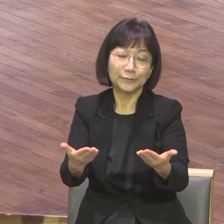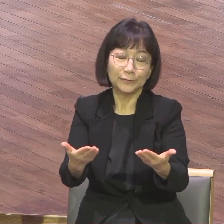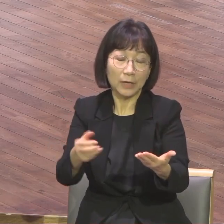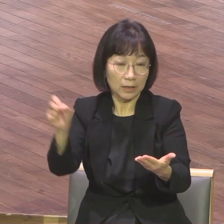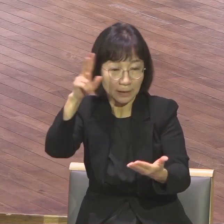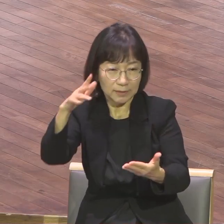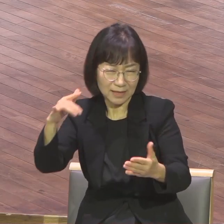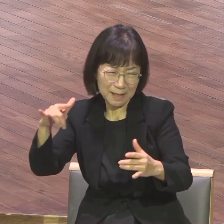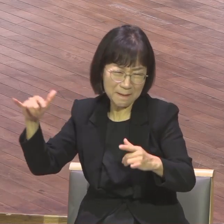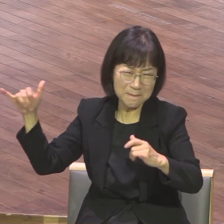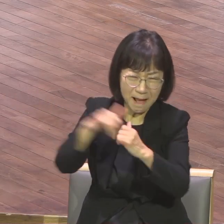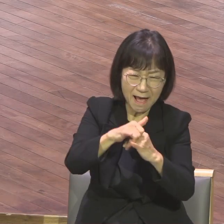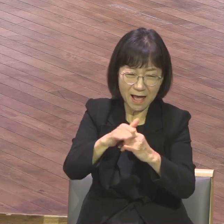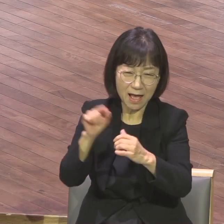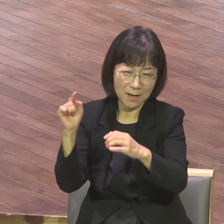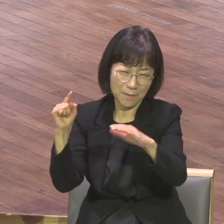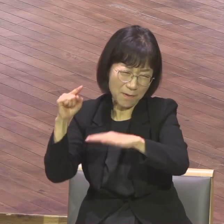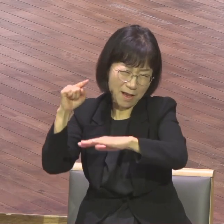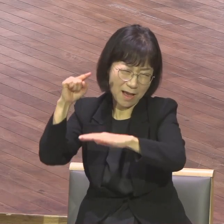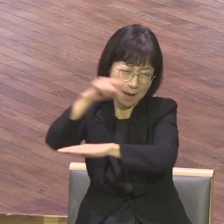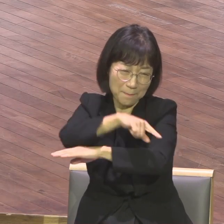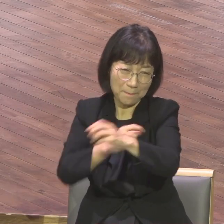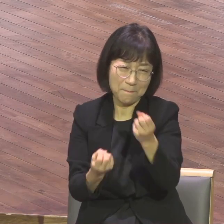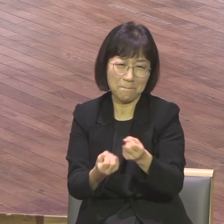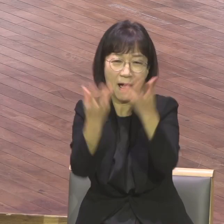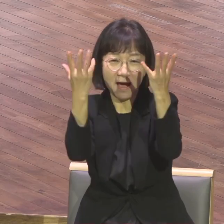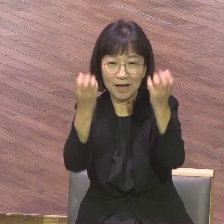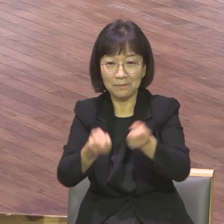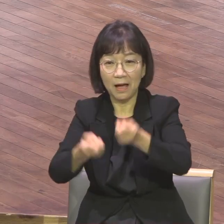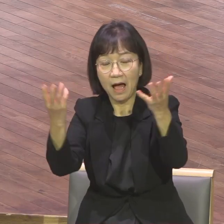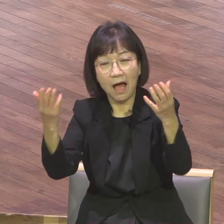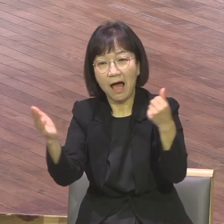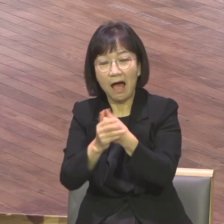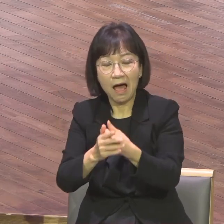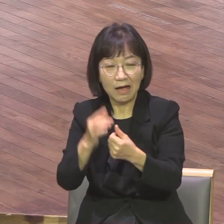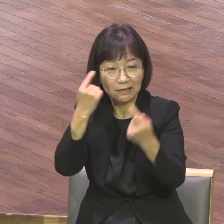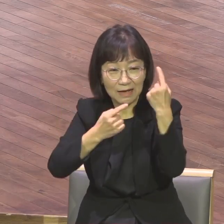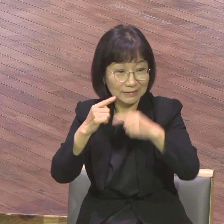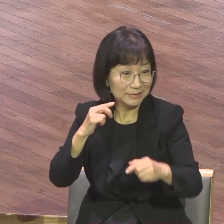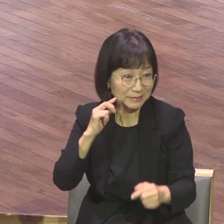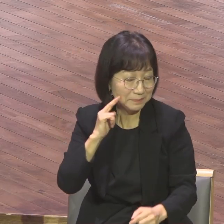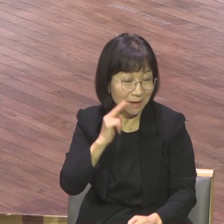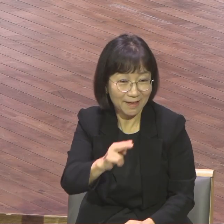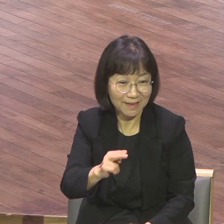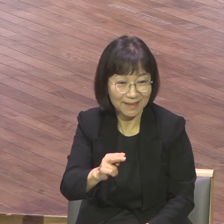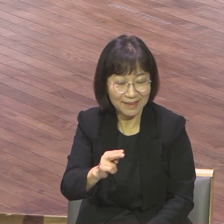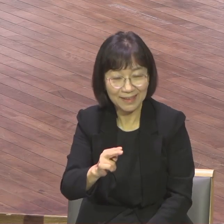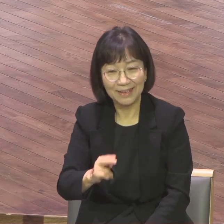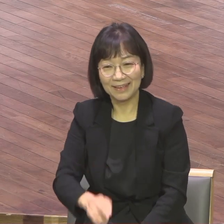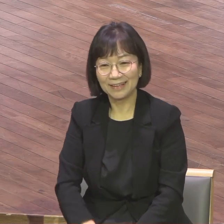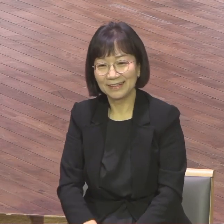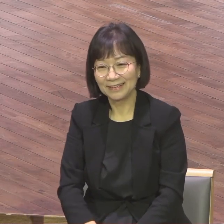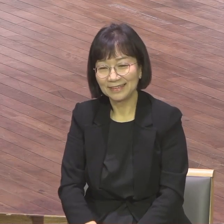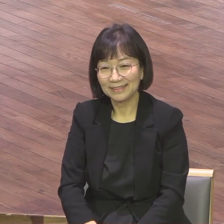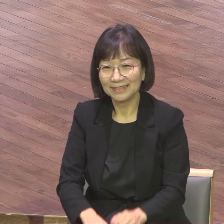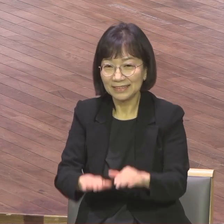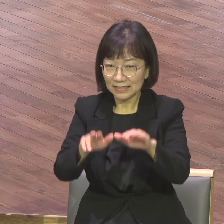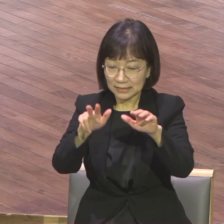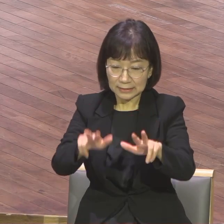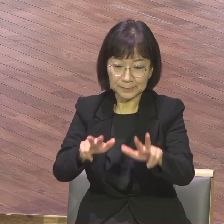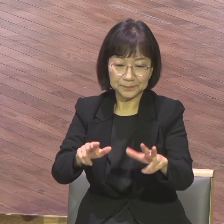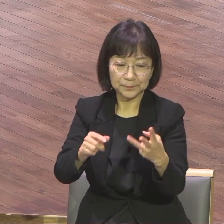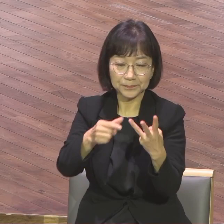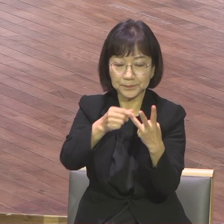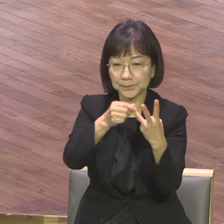컸던 것입니다. 우리가 절기를 지키는 중요한 이유는 어떤 단순한 행사하는 데는 것이 아니고